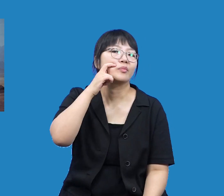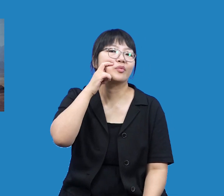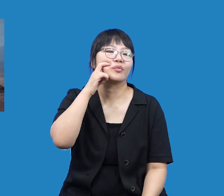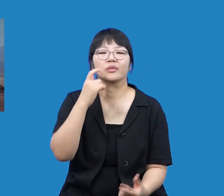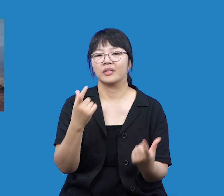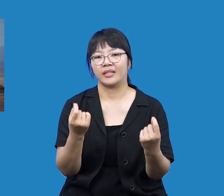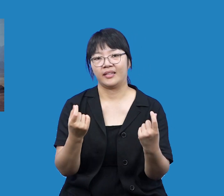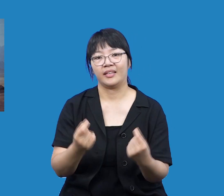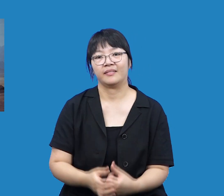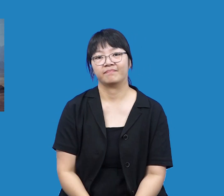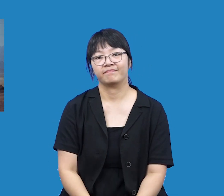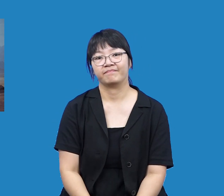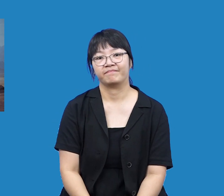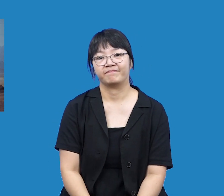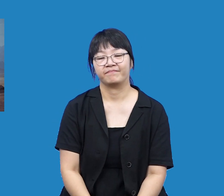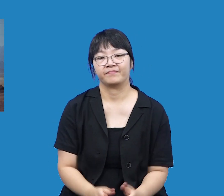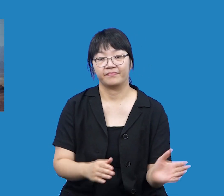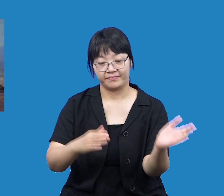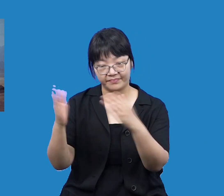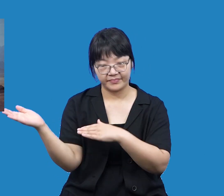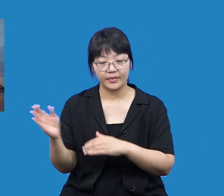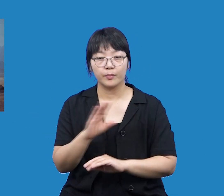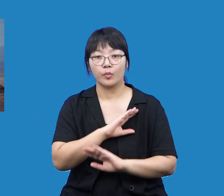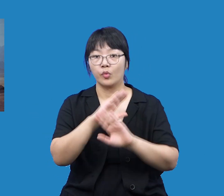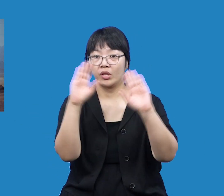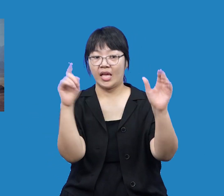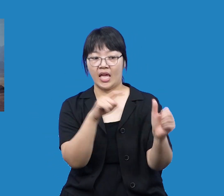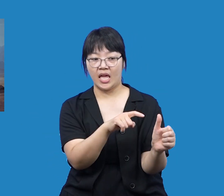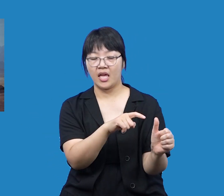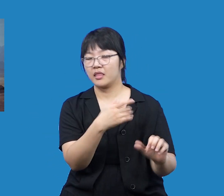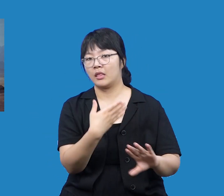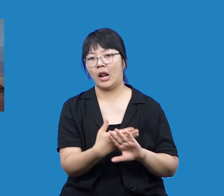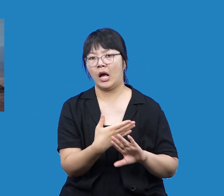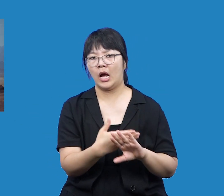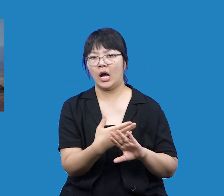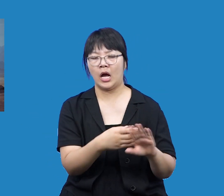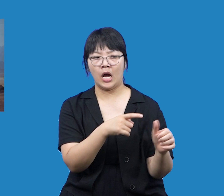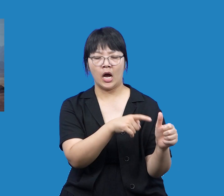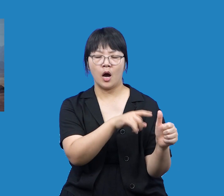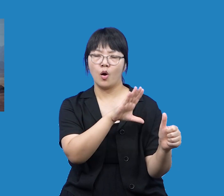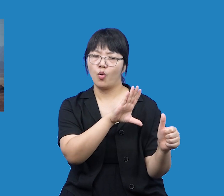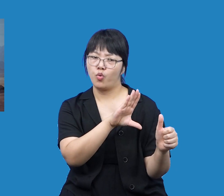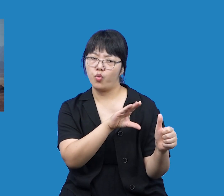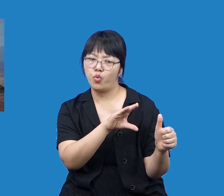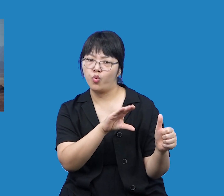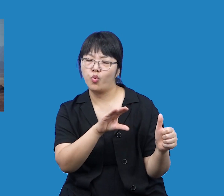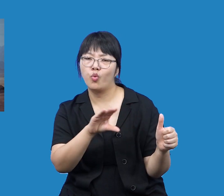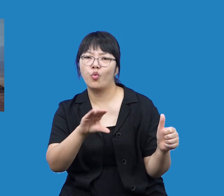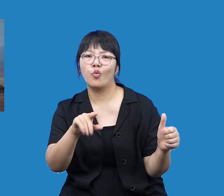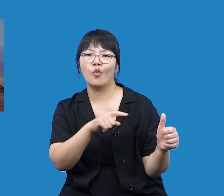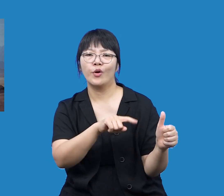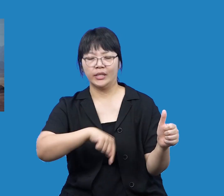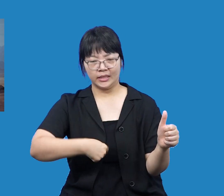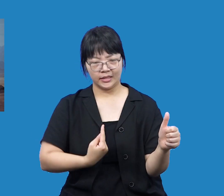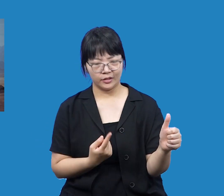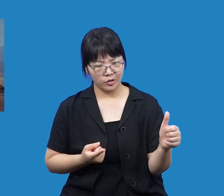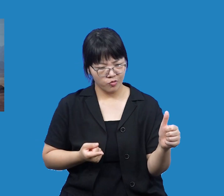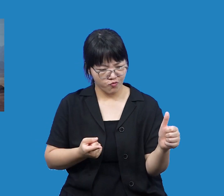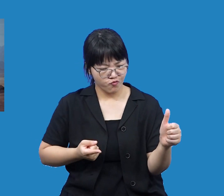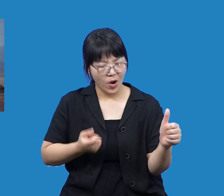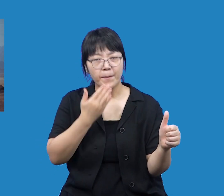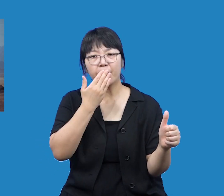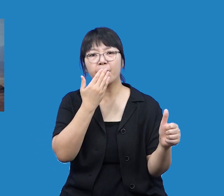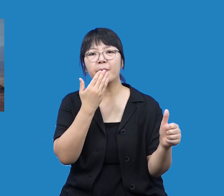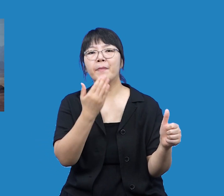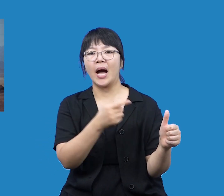것입니다. 하지만 모세는 달랐습니다. 그는 온유함으로 자신을 다스릴 줄 아는